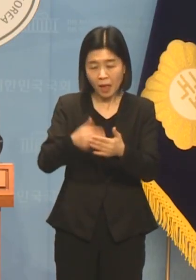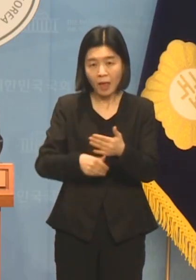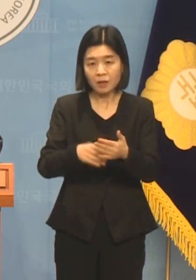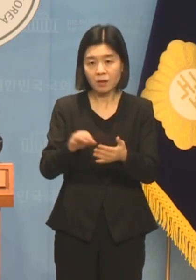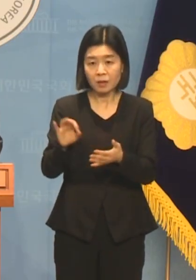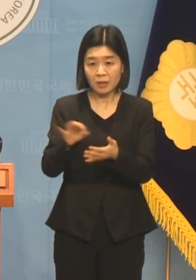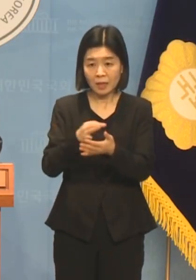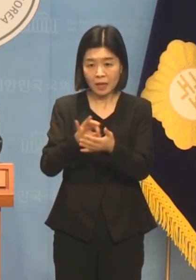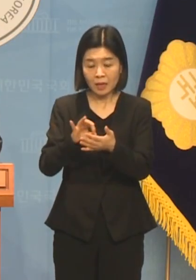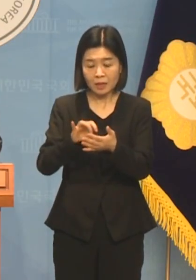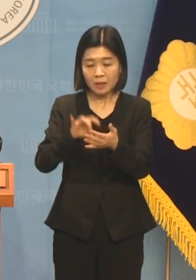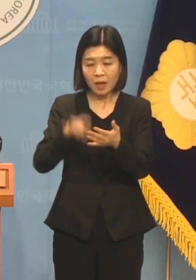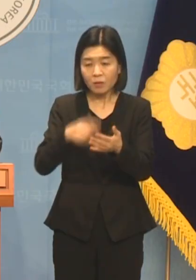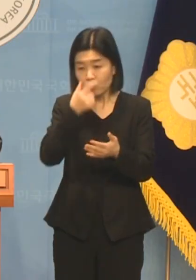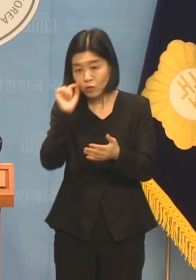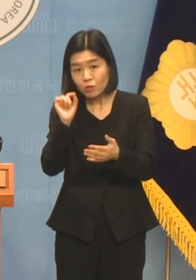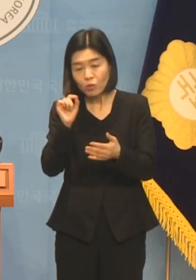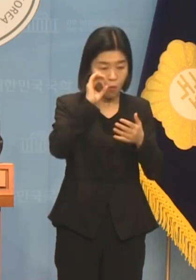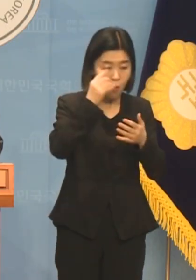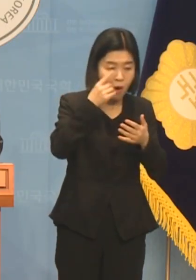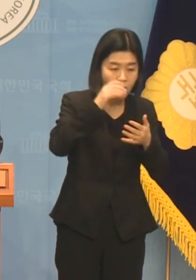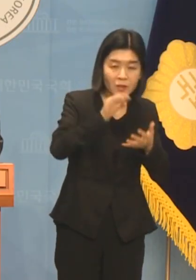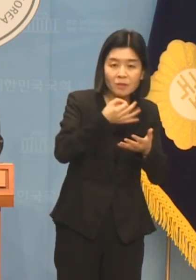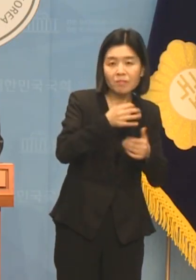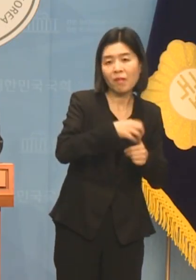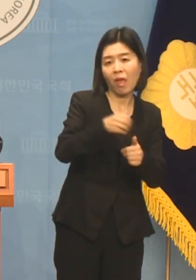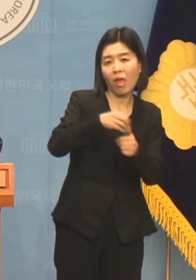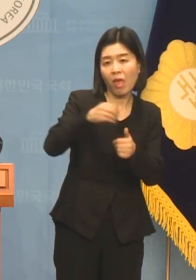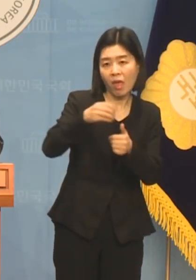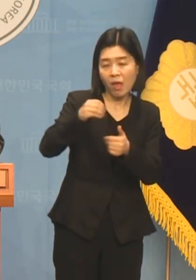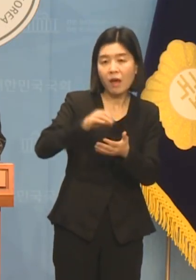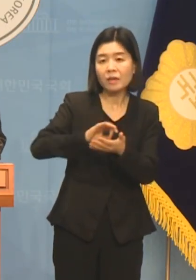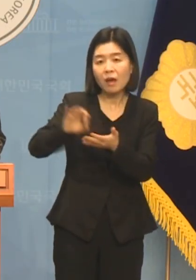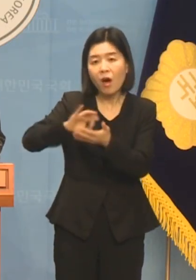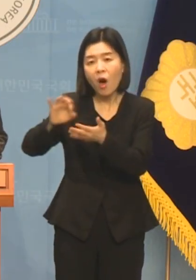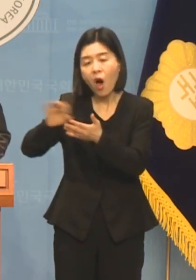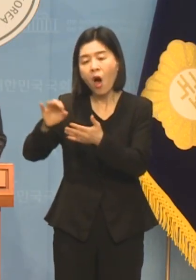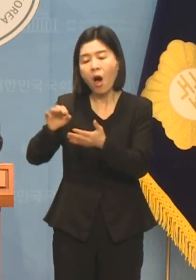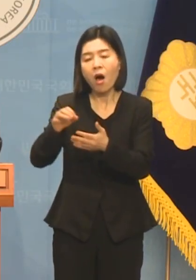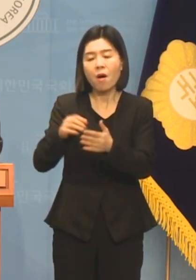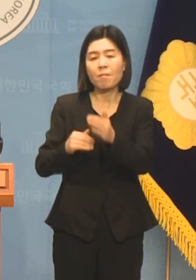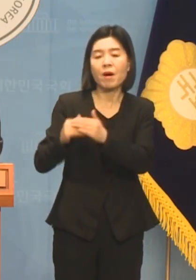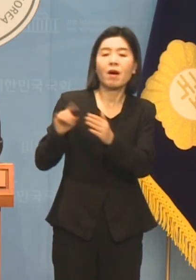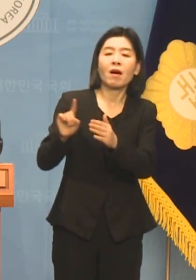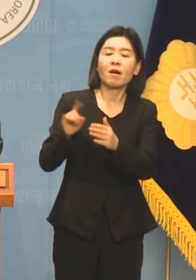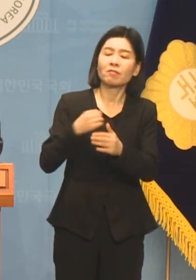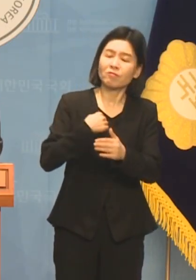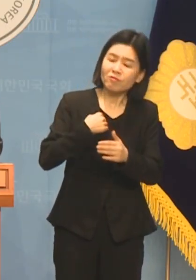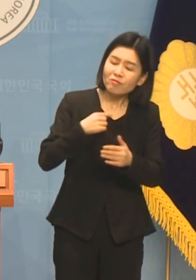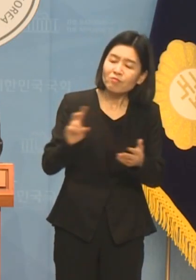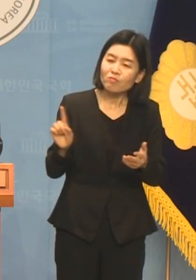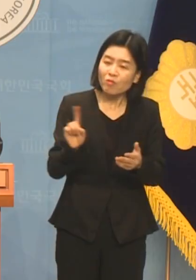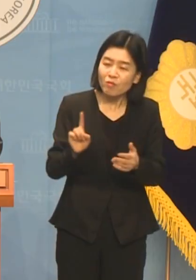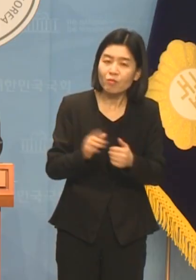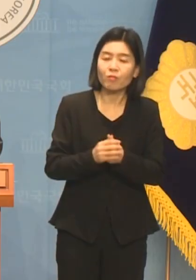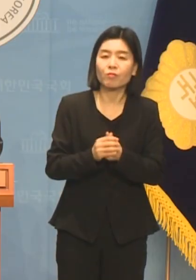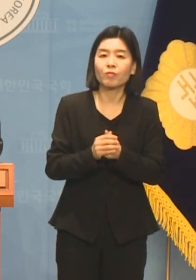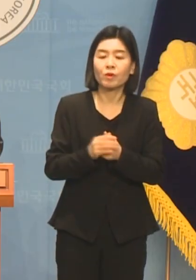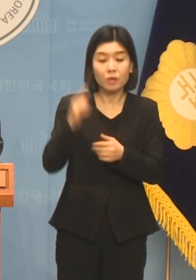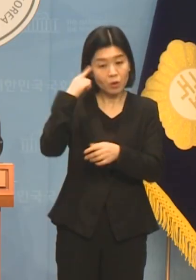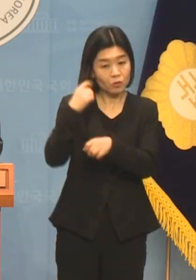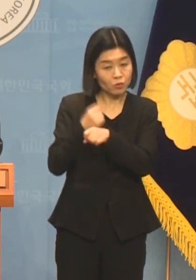형국입니다. 이러니 월급쟁이가 봉이냐 말이 끊이지 않는 것입니다. 한 연구에 따르면 2014년